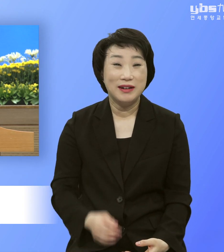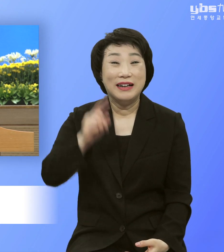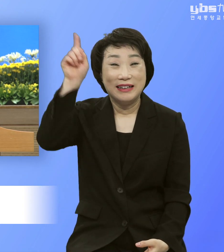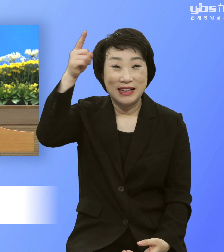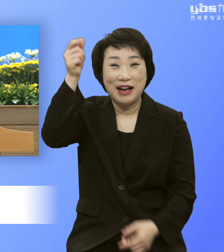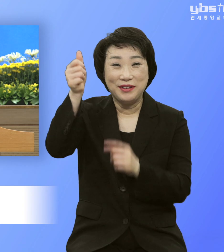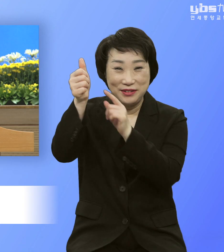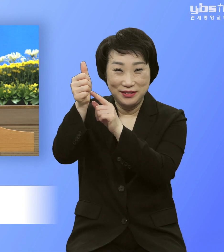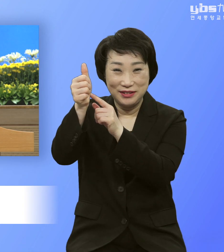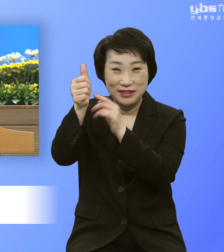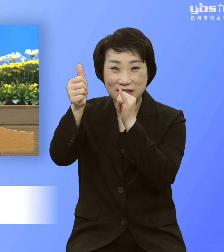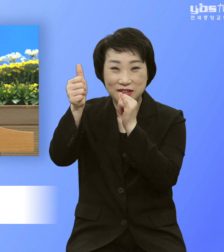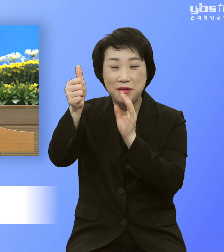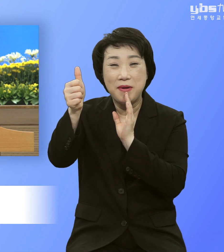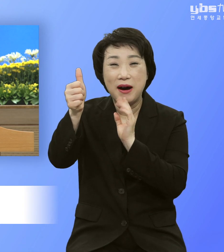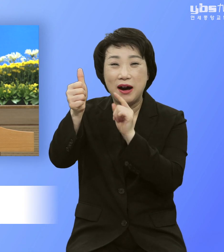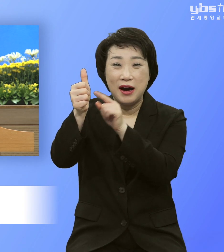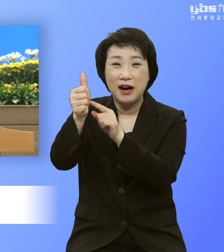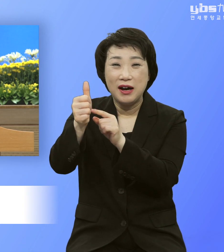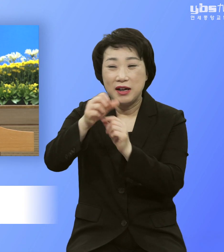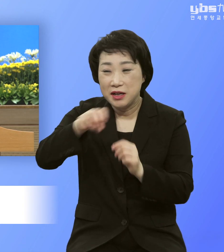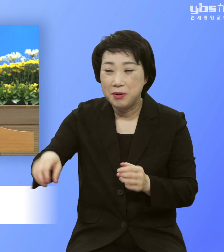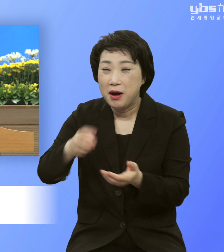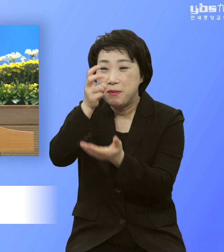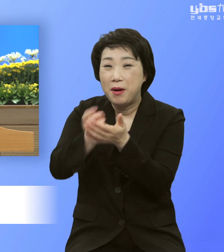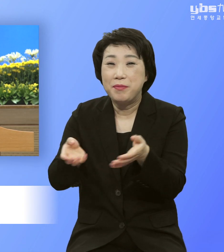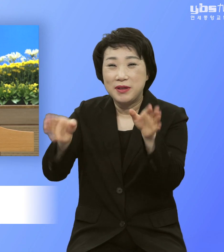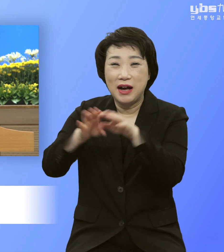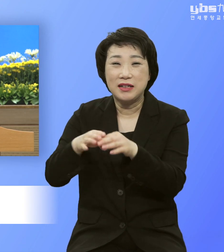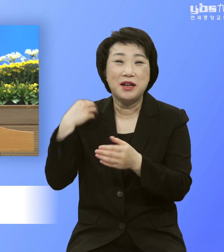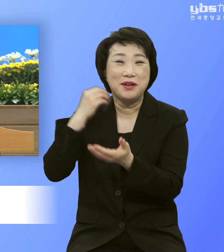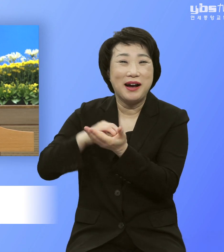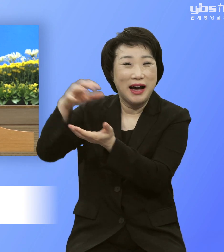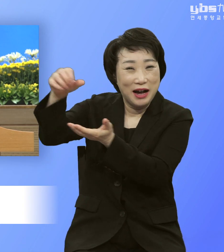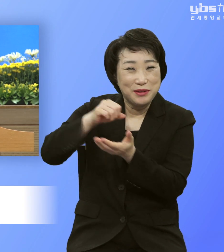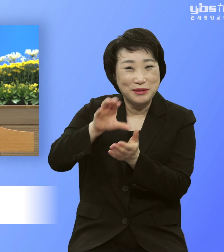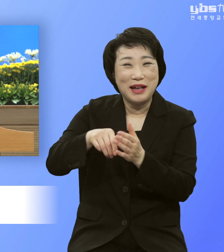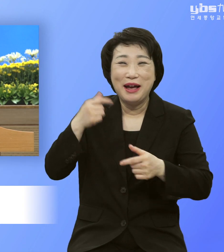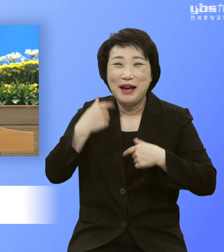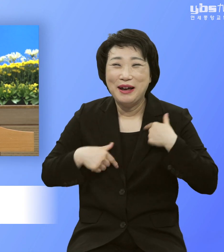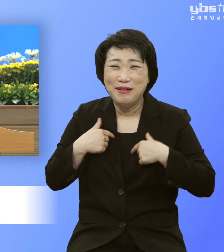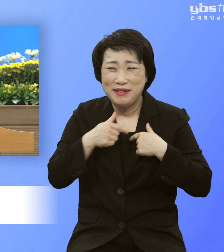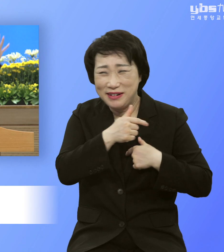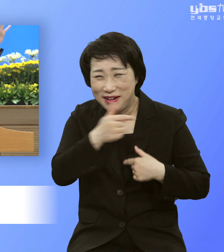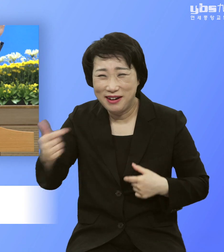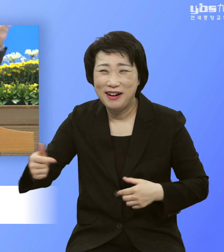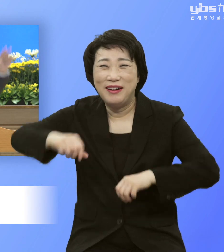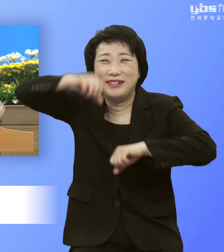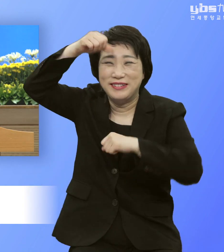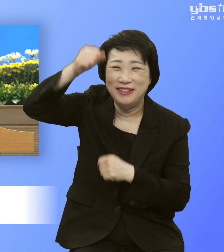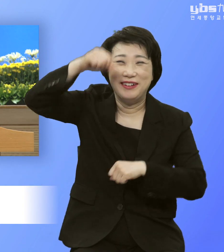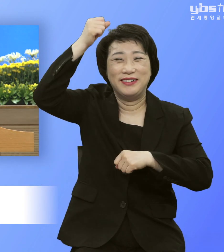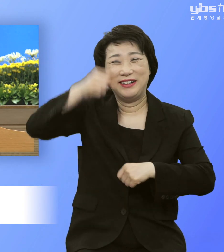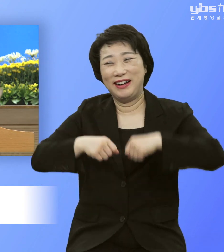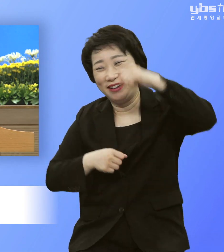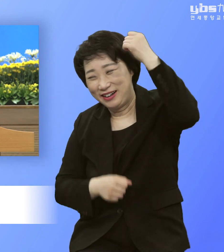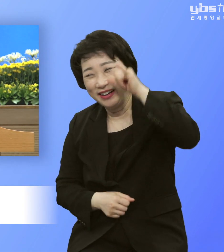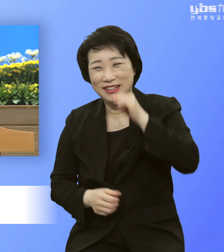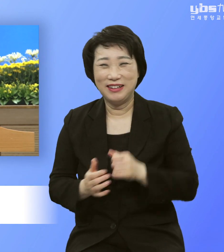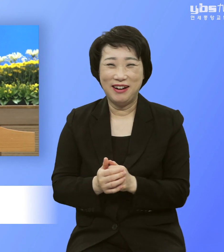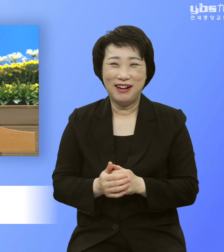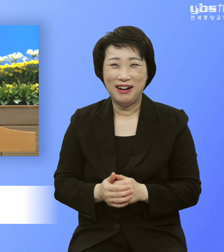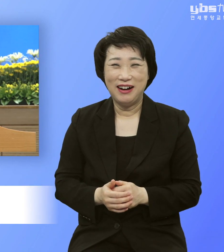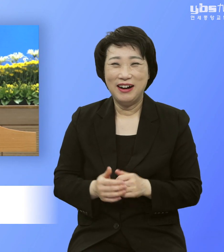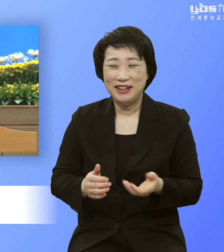다윗이 잊어버린 법궤를 찾아올 때 얼마나 기뻤던지 춤을 췄어.